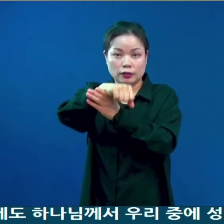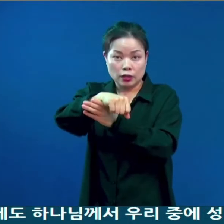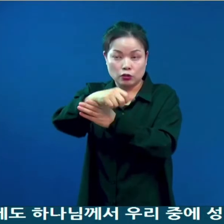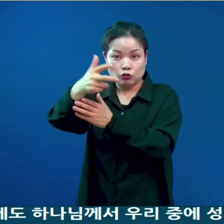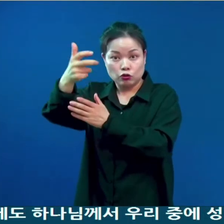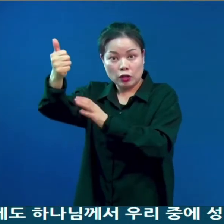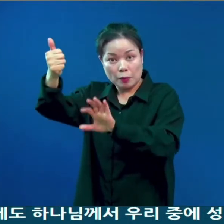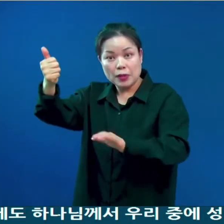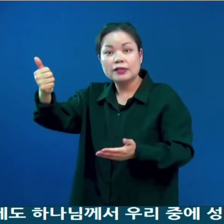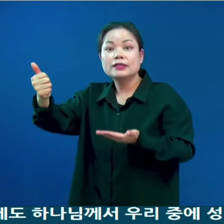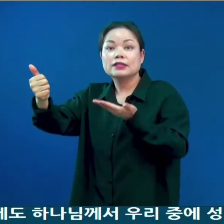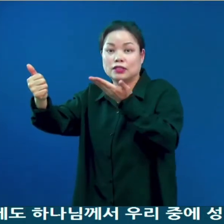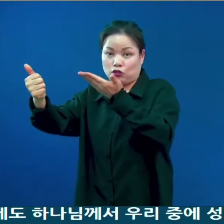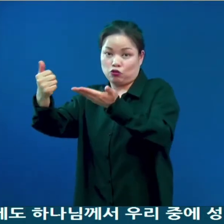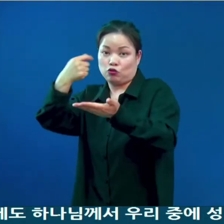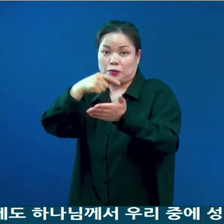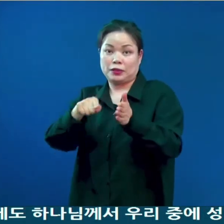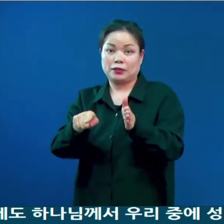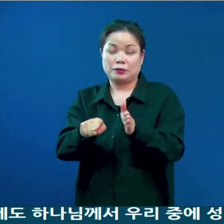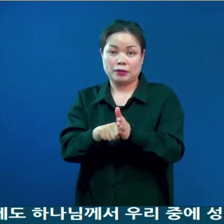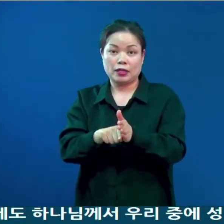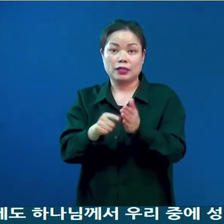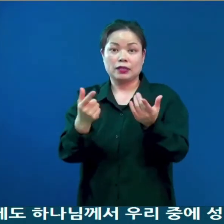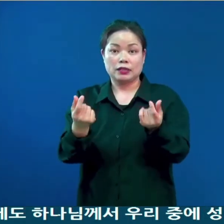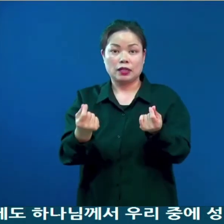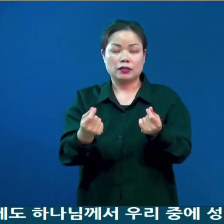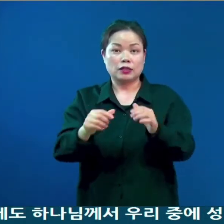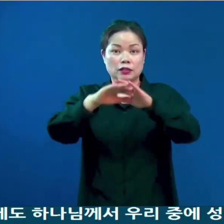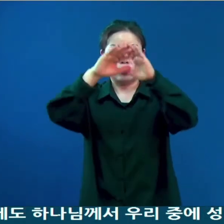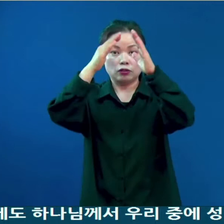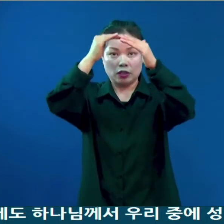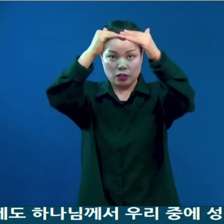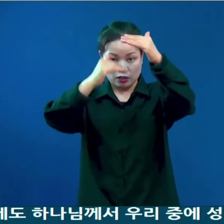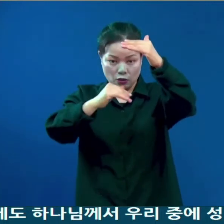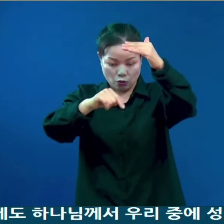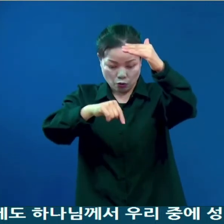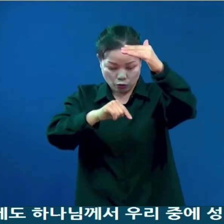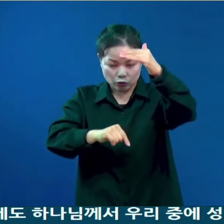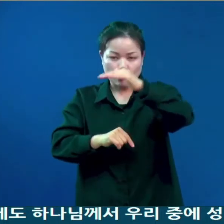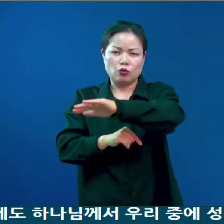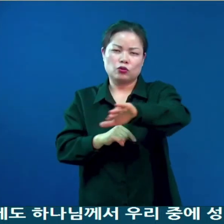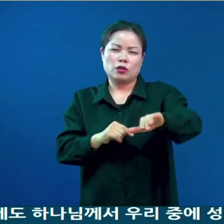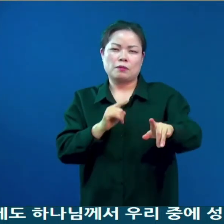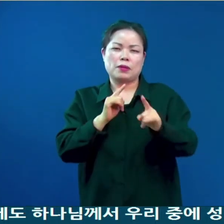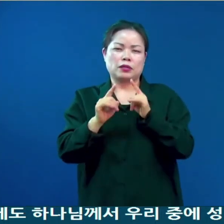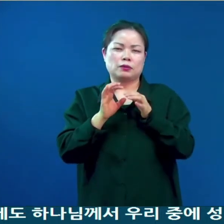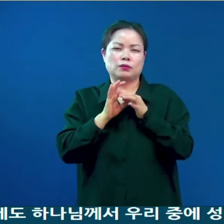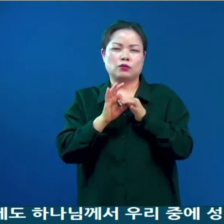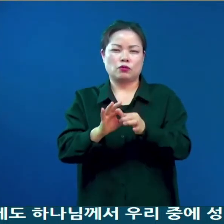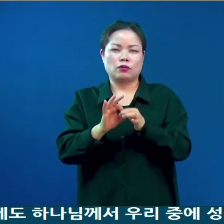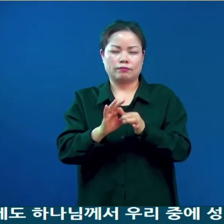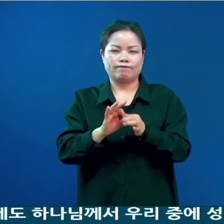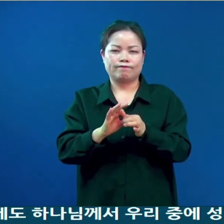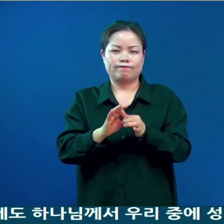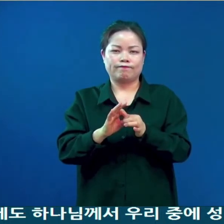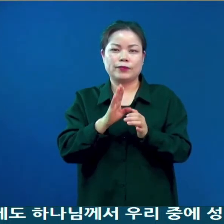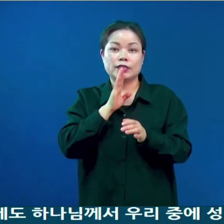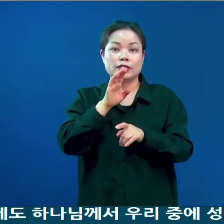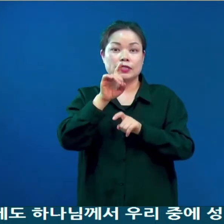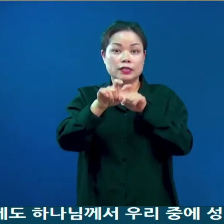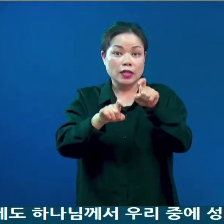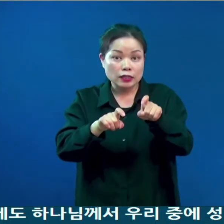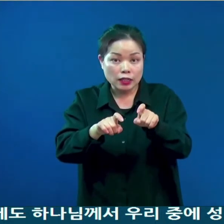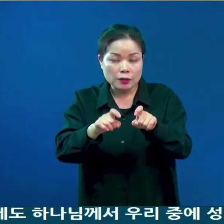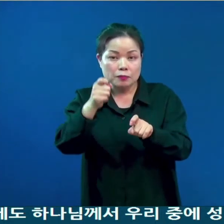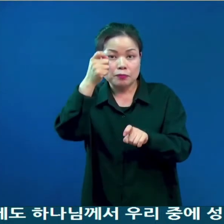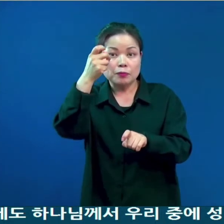주 앞에 드리게 되는 줄 믿습니다. 이러한 전체적인 흐름 속에서 오늘 우리가 이 말씀을 통해 적용해야 될 몇 가지를